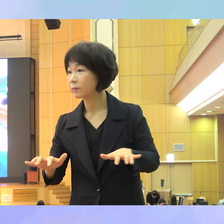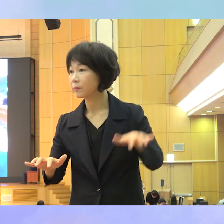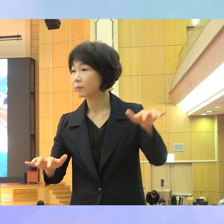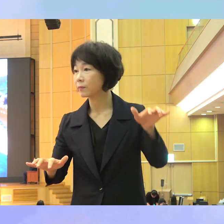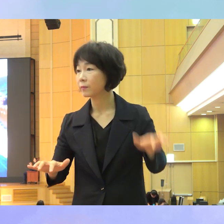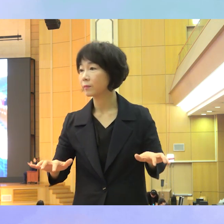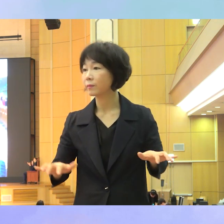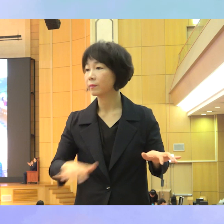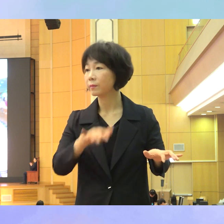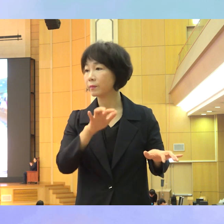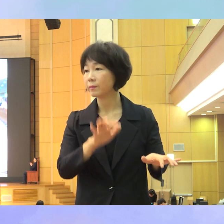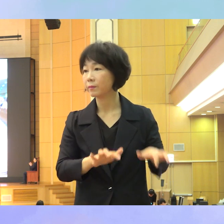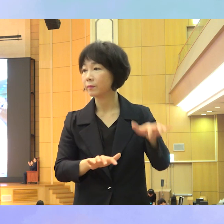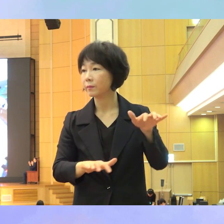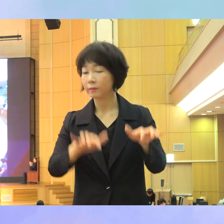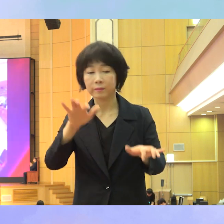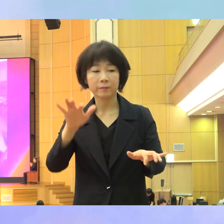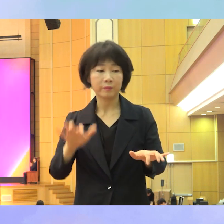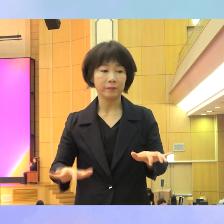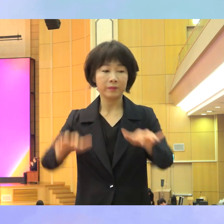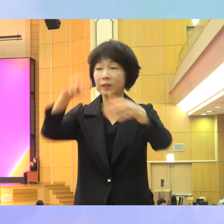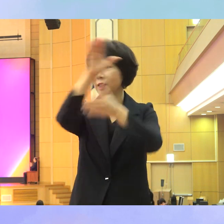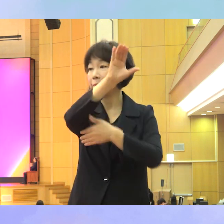십자가 군병들아,